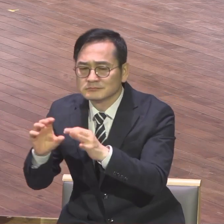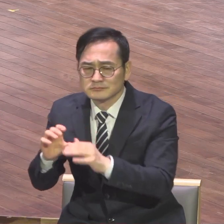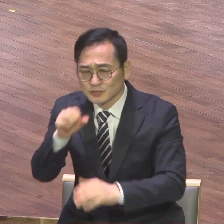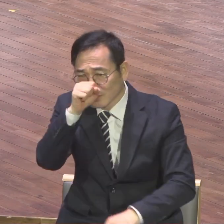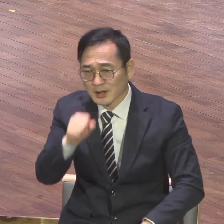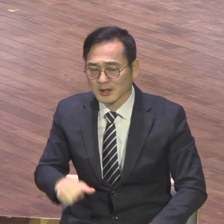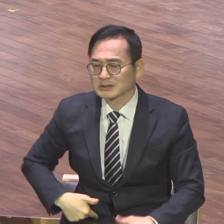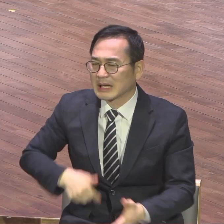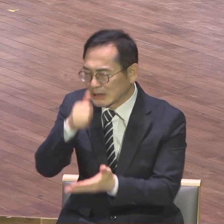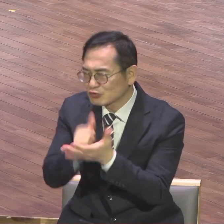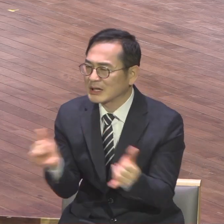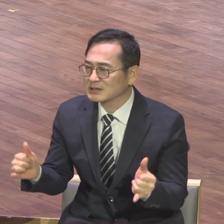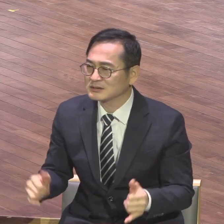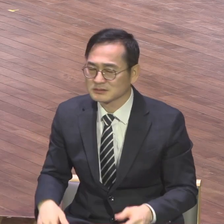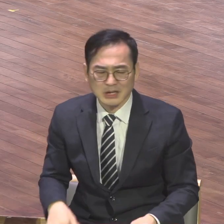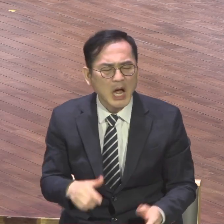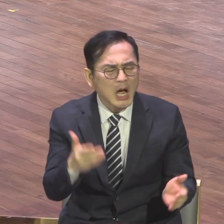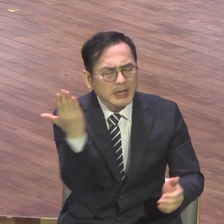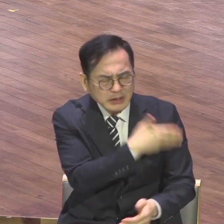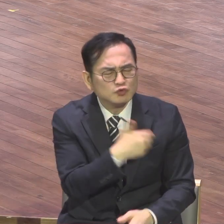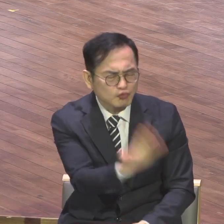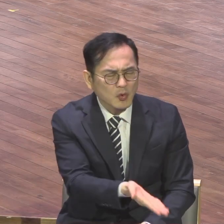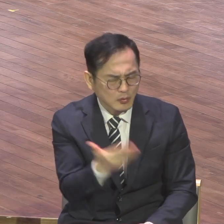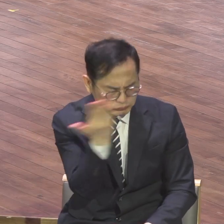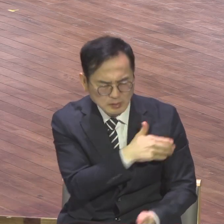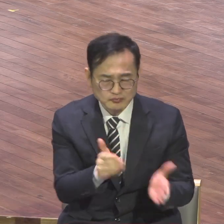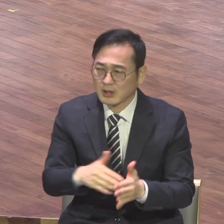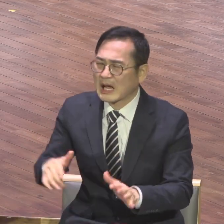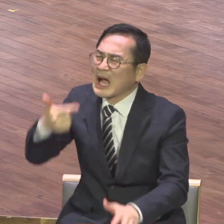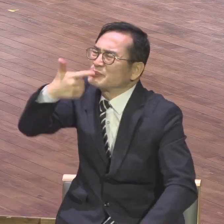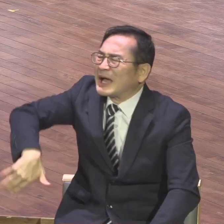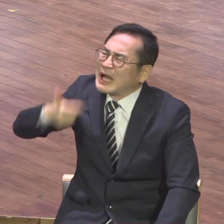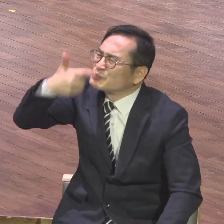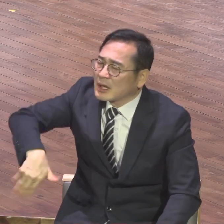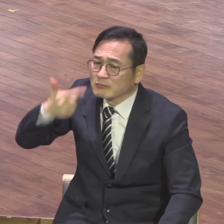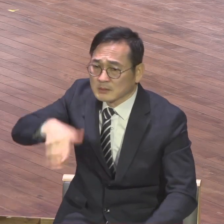내가 제가 말 그렇게 계속 기도하고 교회에 있으면요 아무것도 못해요.